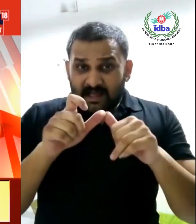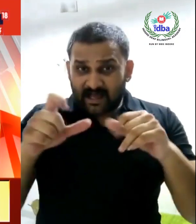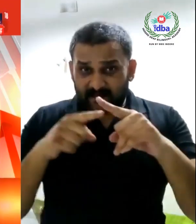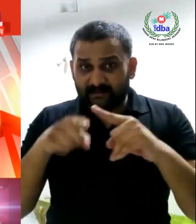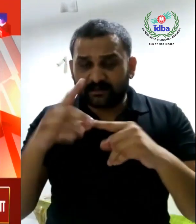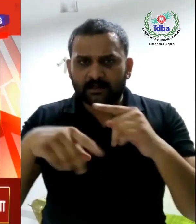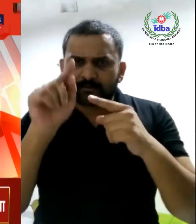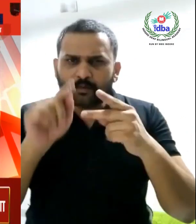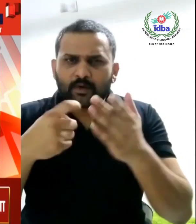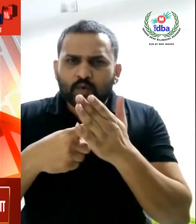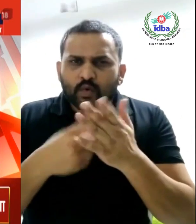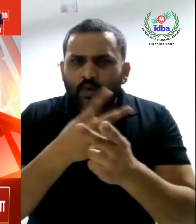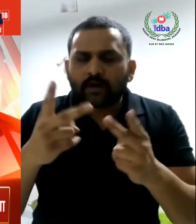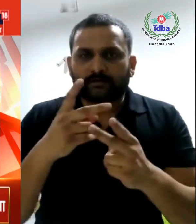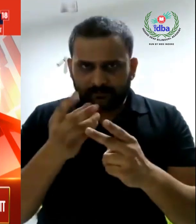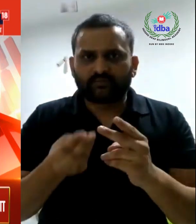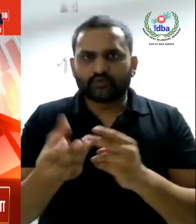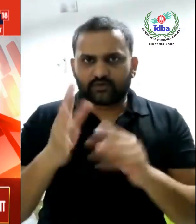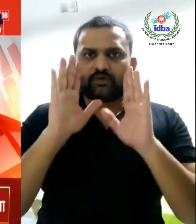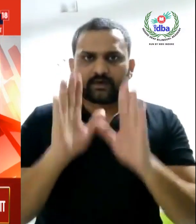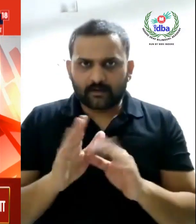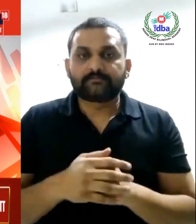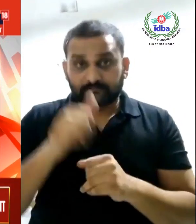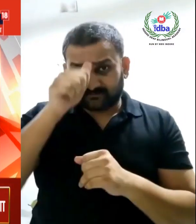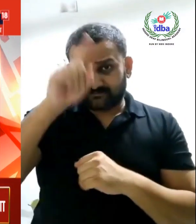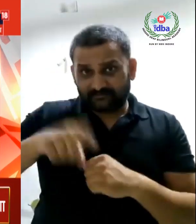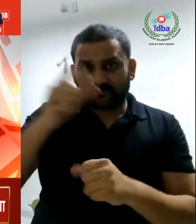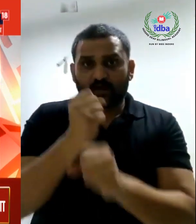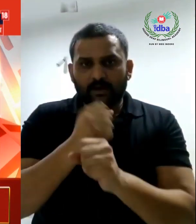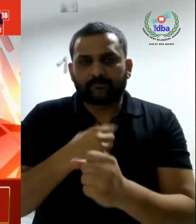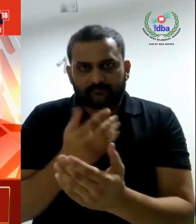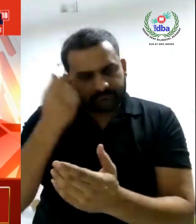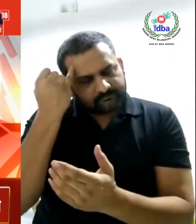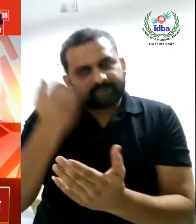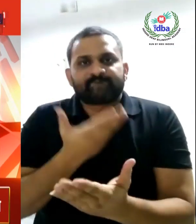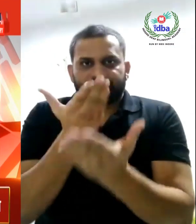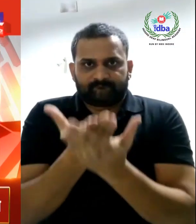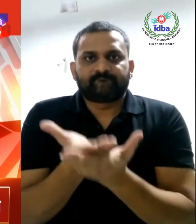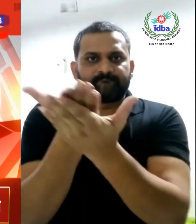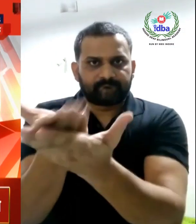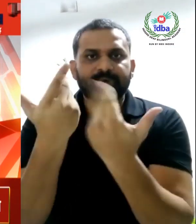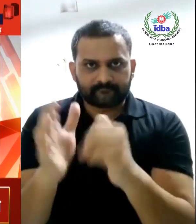उपरोक्तानुसार छूट दिए जाने के संबंध में भी भारत सरकार को प्रस्ताव भेजा गया है।